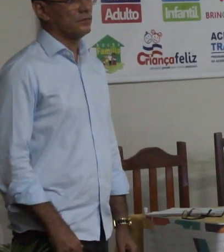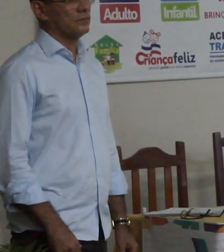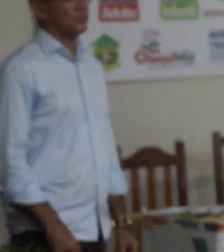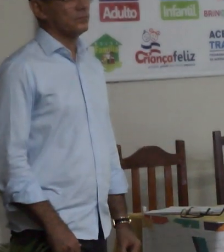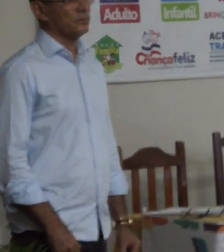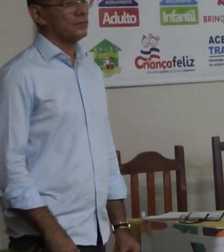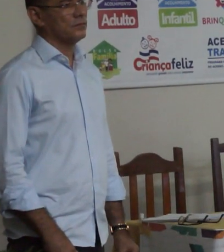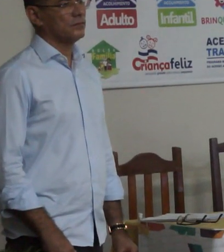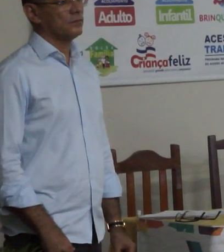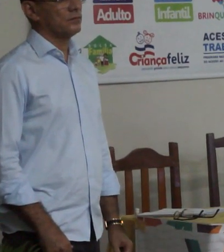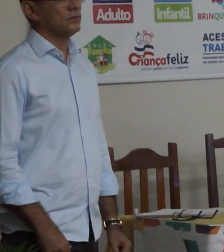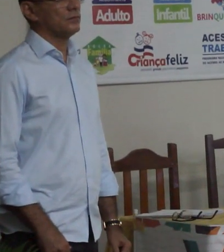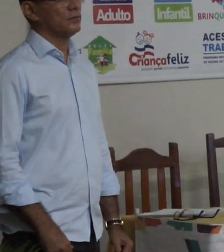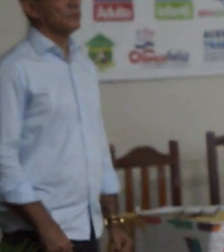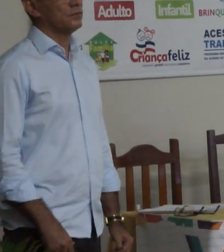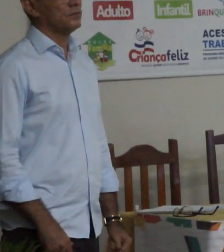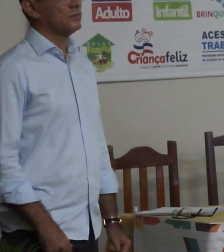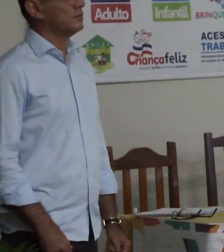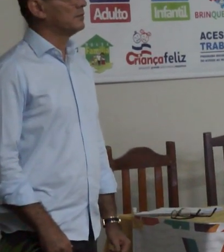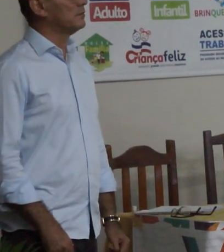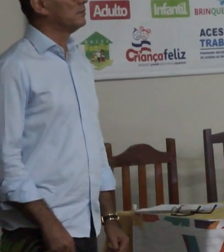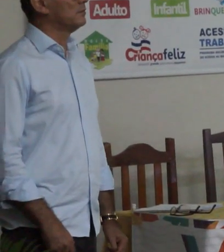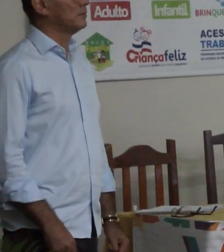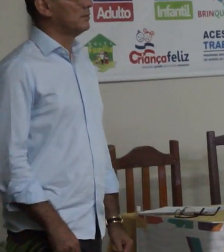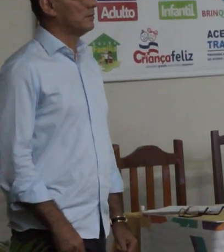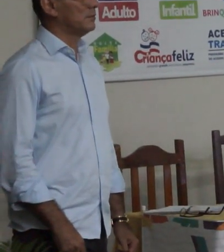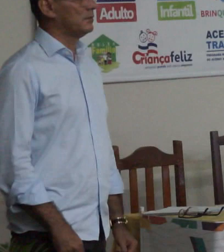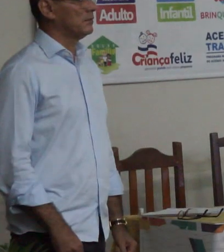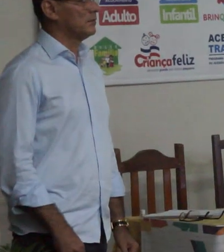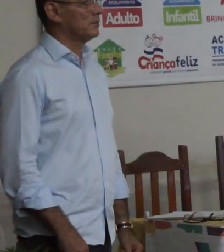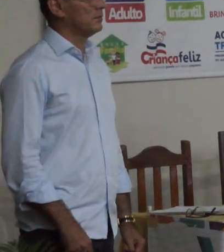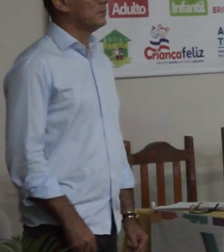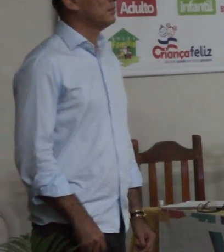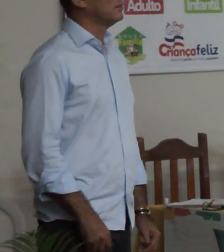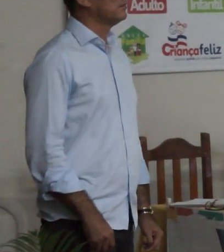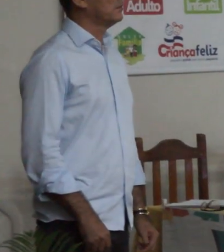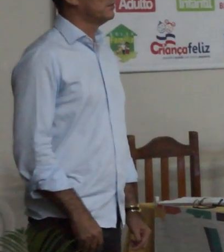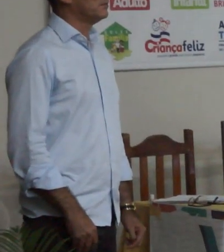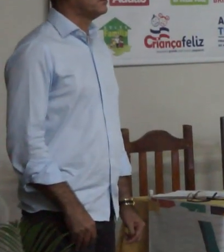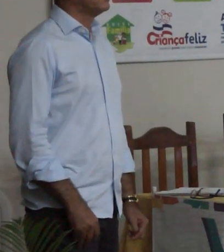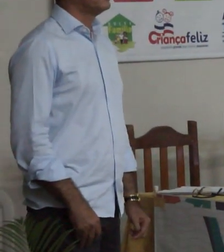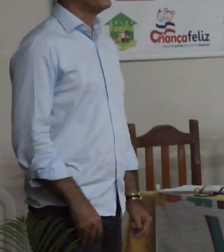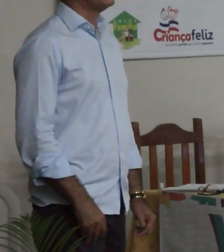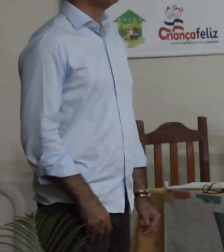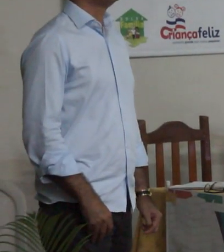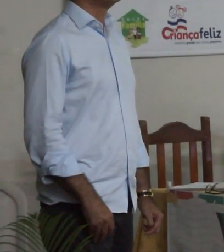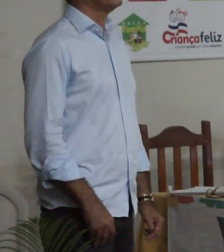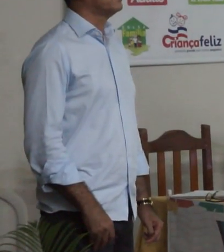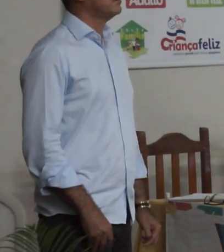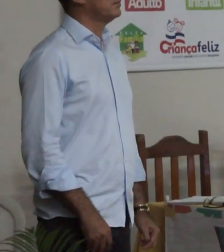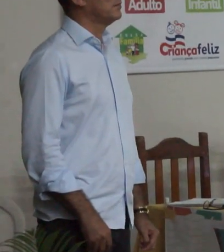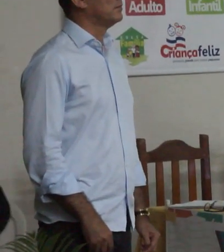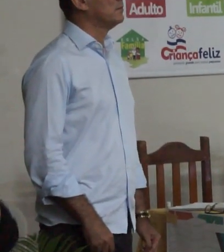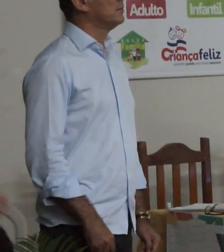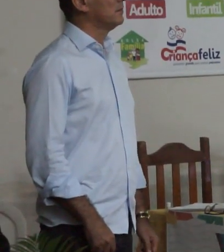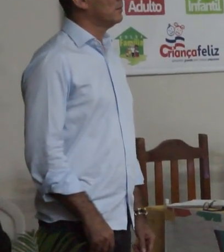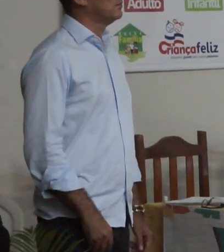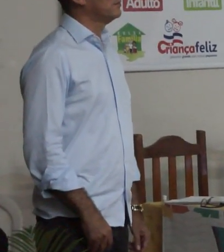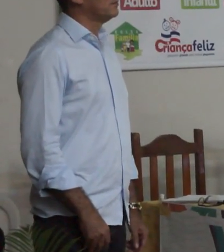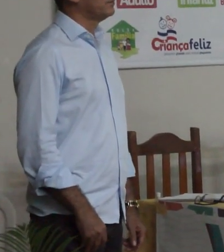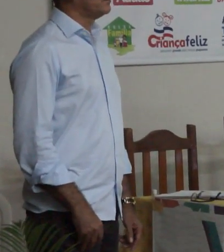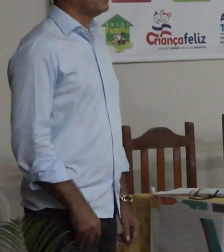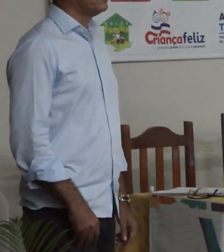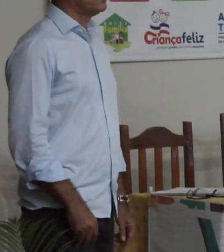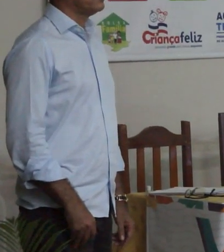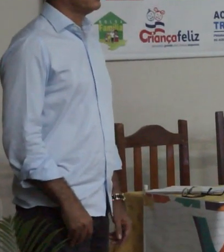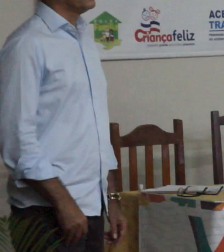esses projetos para andar, porque eu lancei o projeto hoje, mas a gente começa na próxima semana, nós vamos entregar ele. E para finalizar também, amanhã,